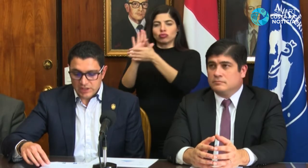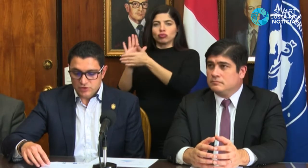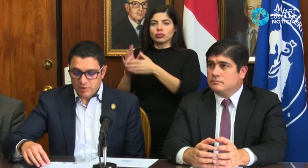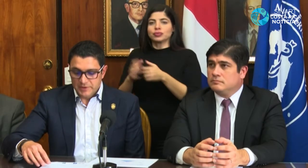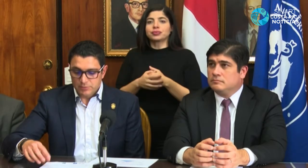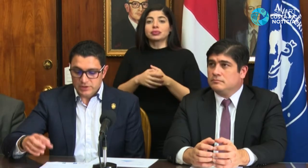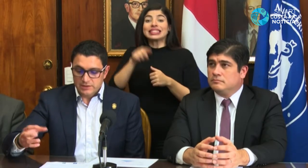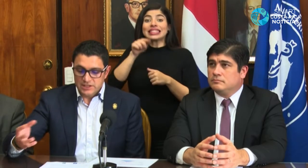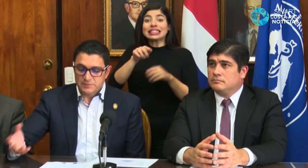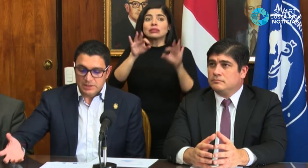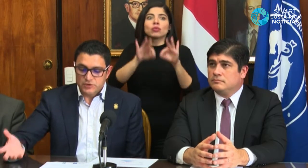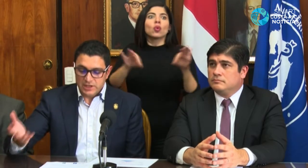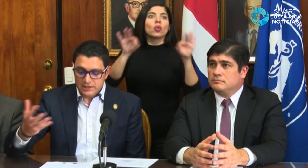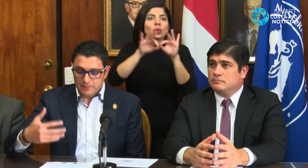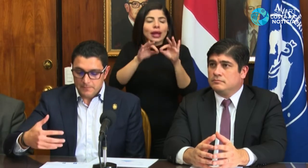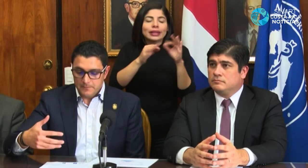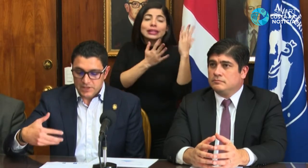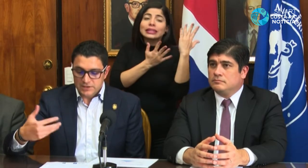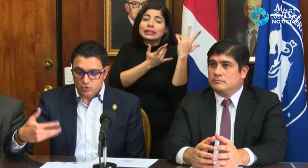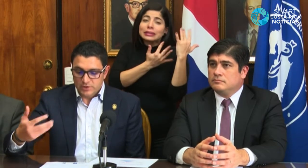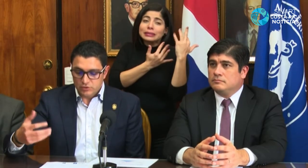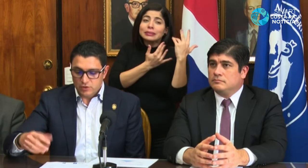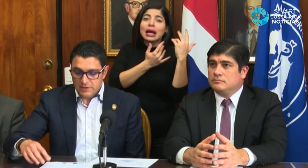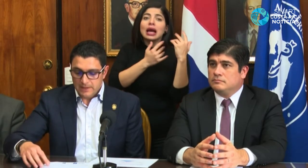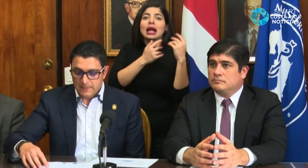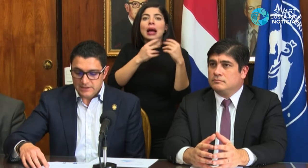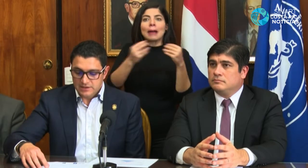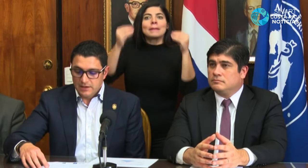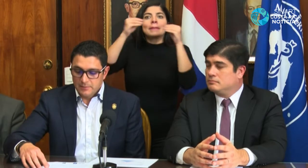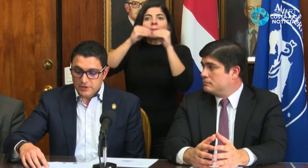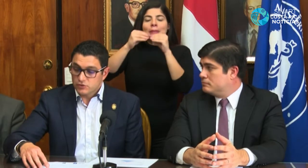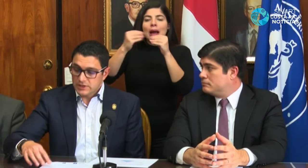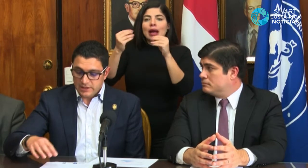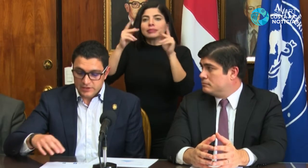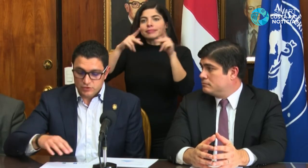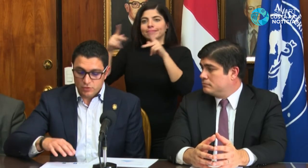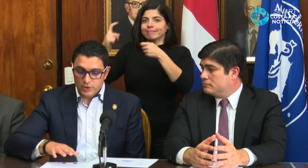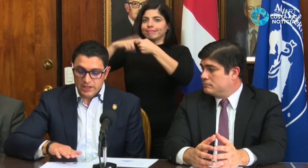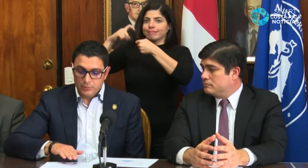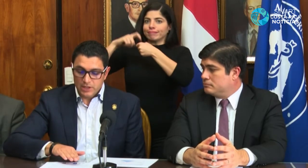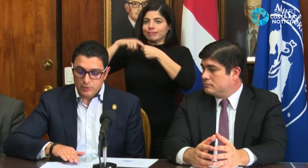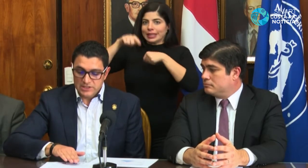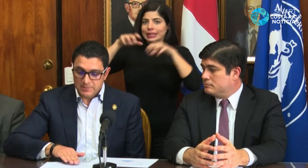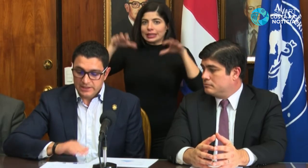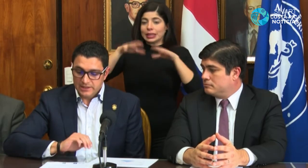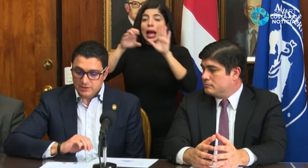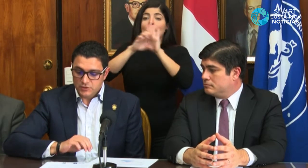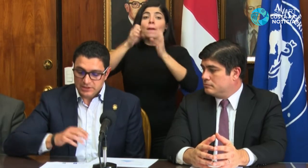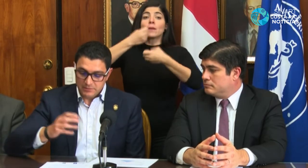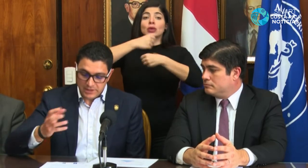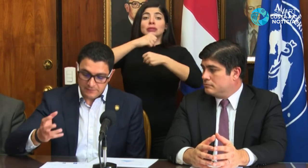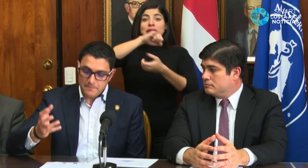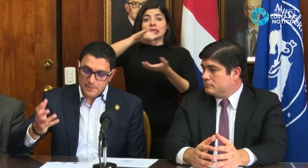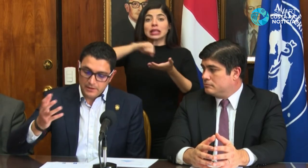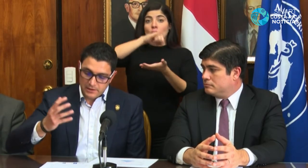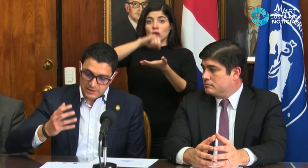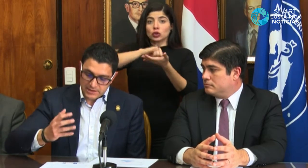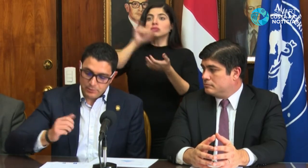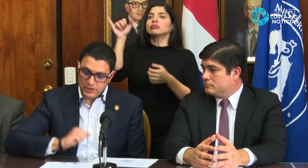Eso se hace sumamente importante y esperamos que se sumen todavía más personas a esto. Por ejemplo, la Municipalidad de San José